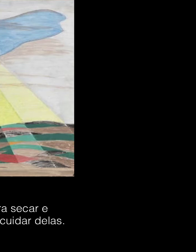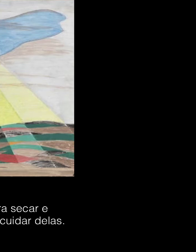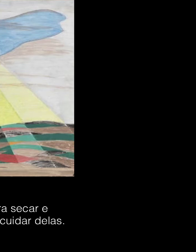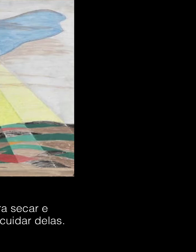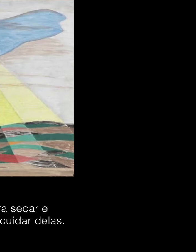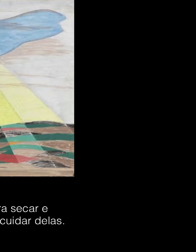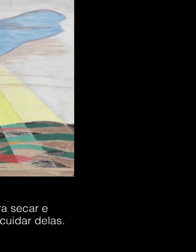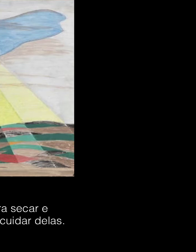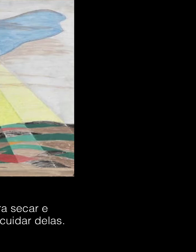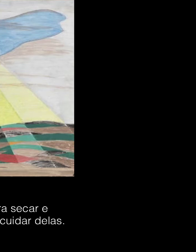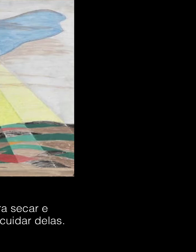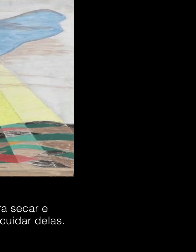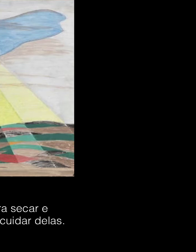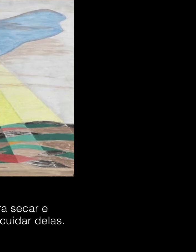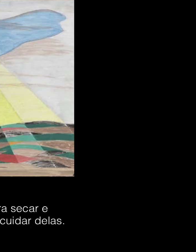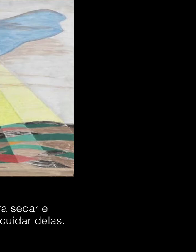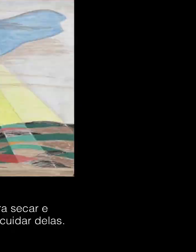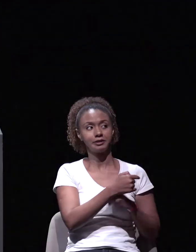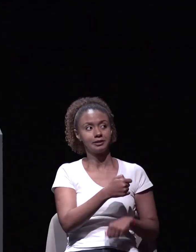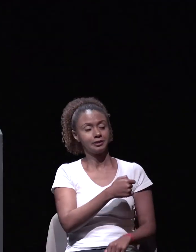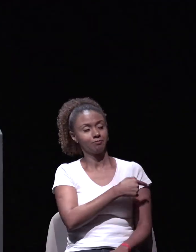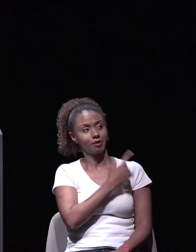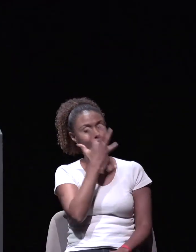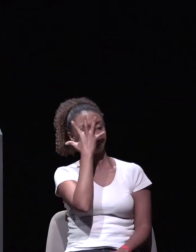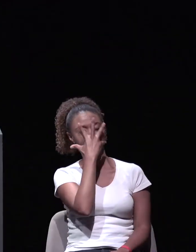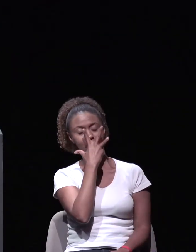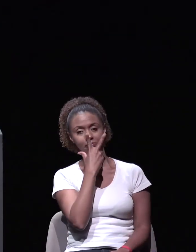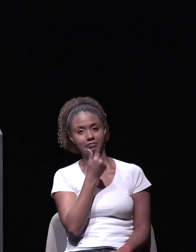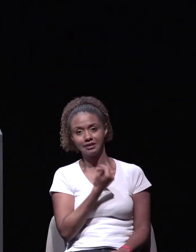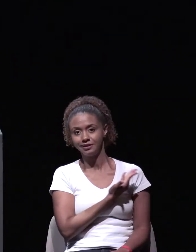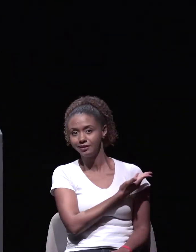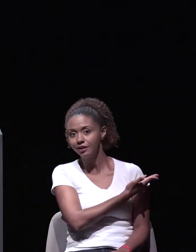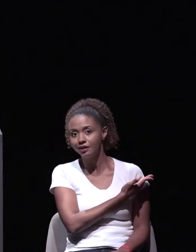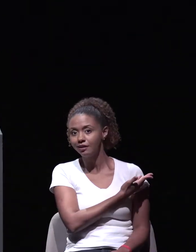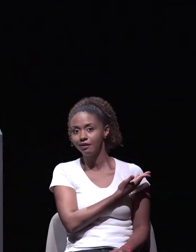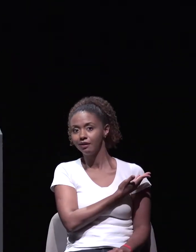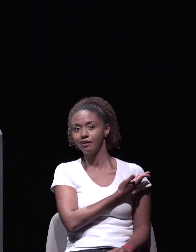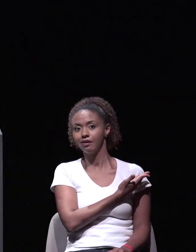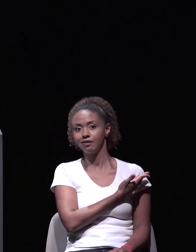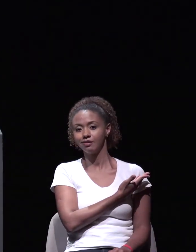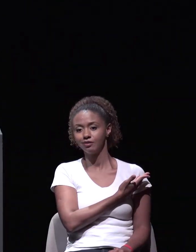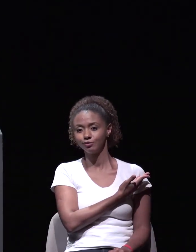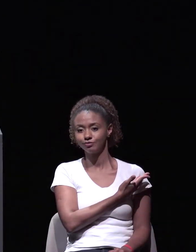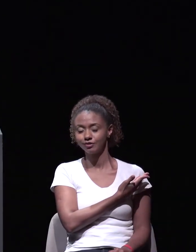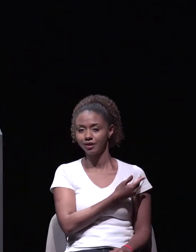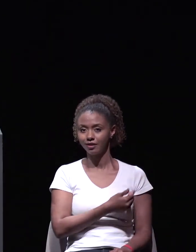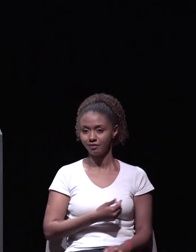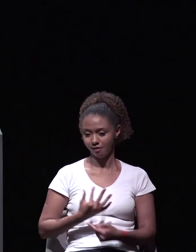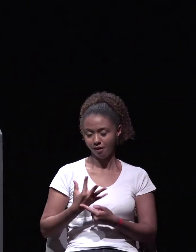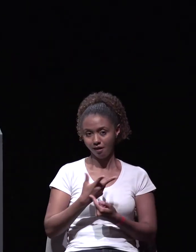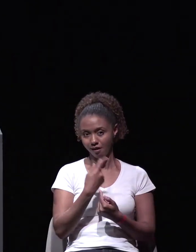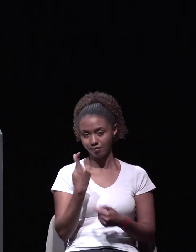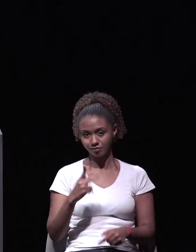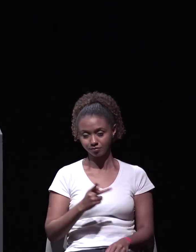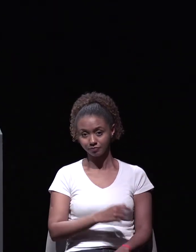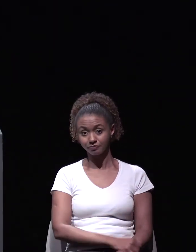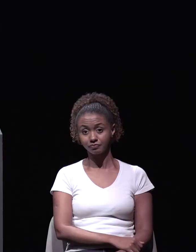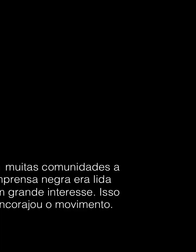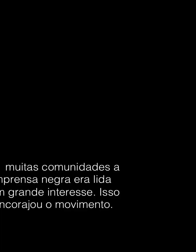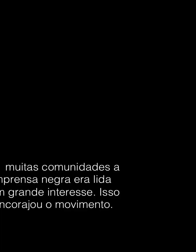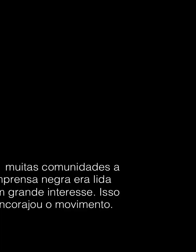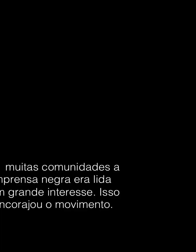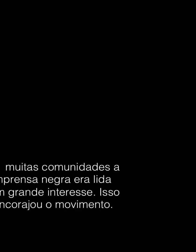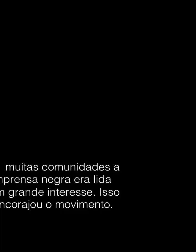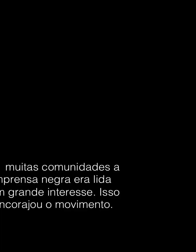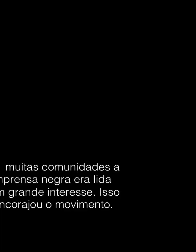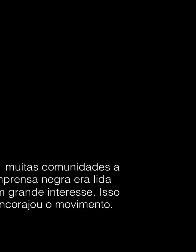justamente, das obras que eu acho de enorme beleza, né, na solução que o artista encontra. Ele vai dizer,